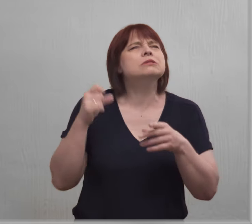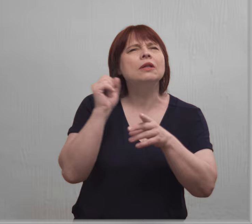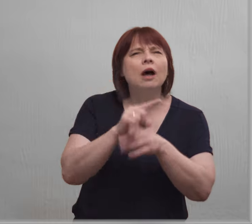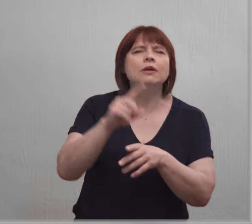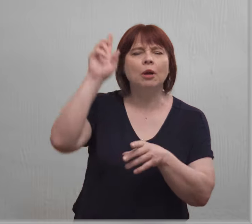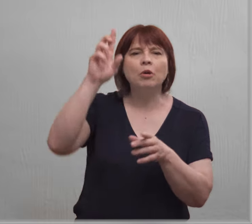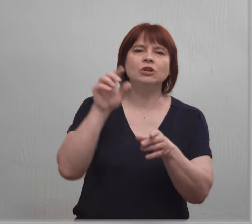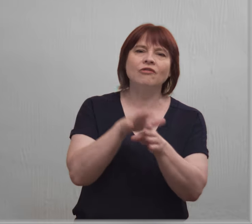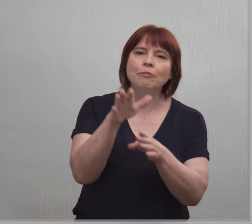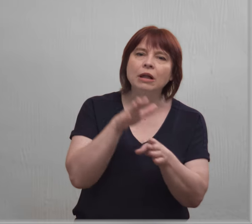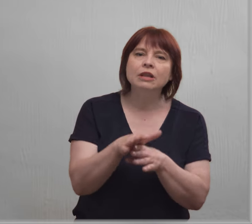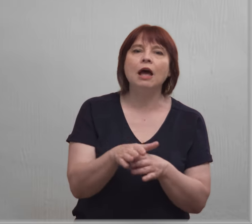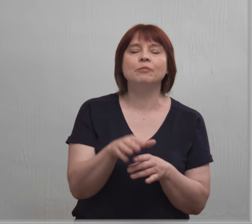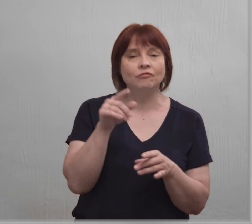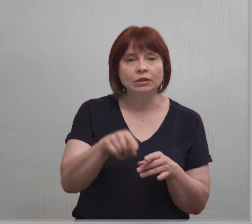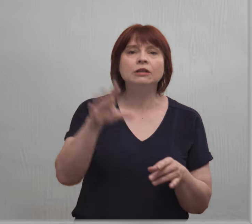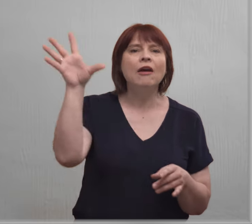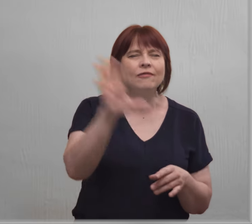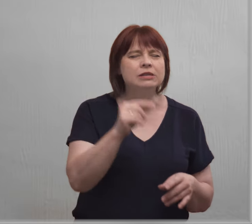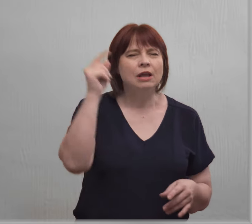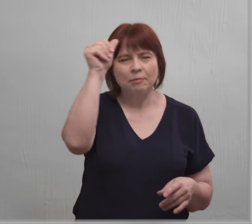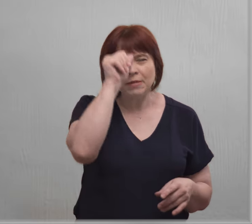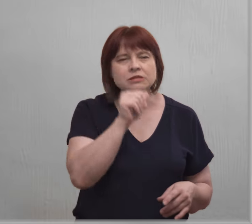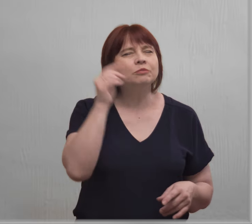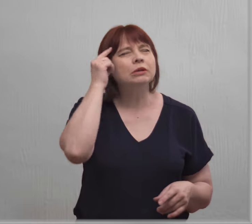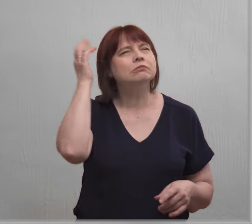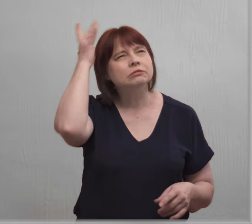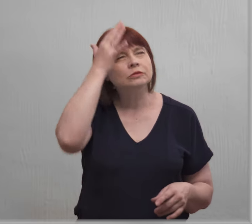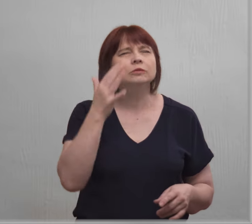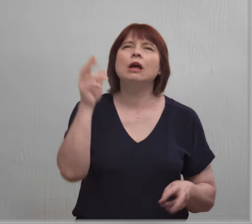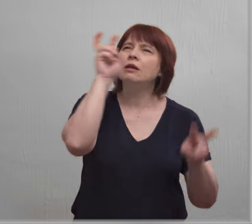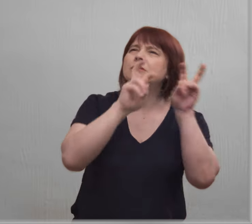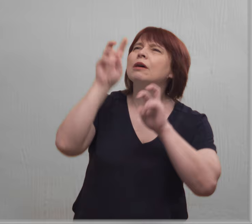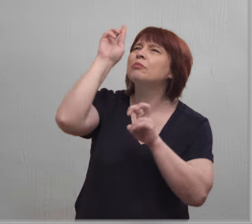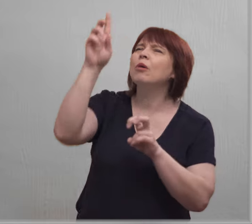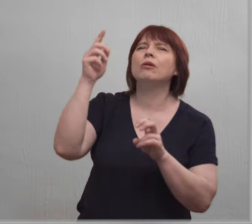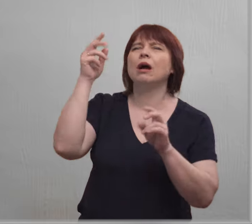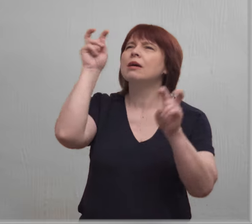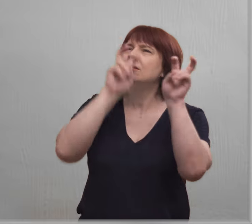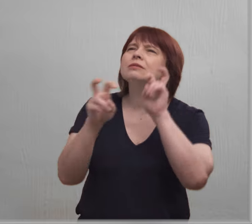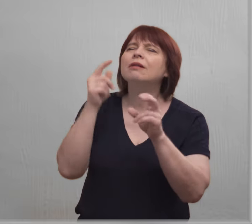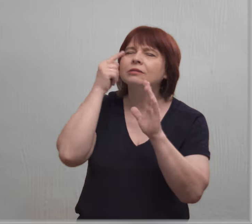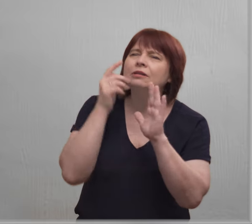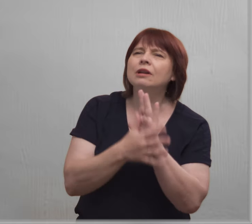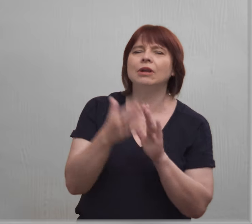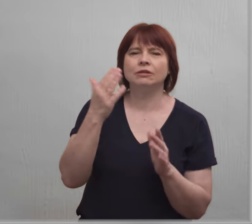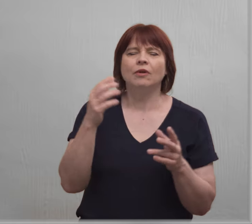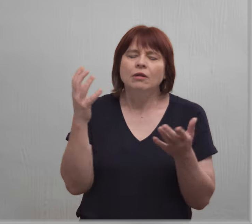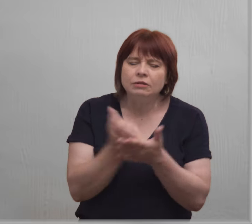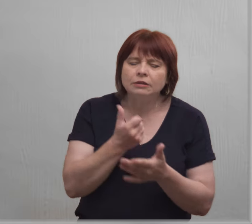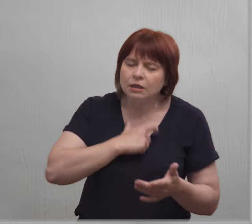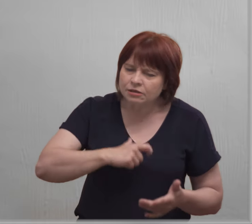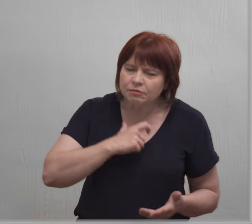это та тема, которую мы будем этот месяц размышлять вместе, искать лица Божьего, искать откровение Его, находить себя в Боге, находить